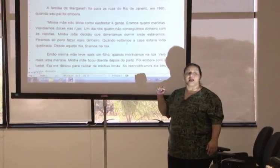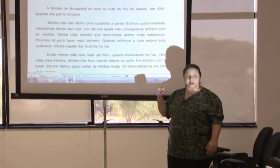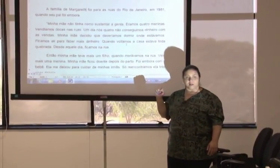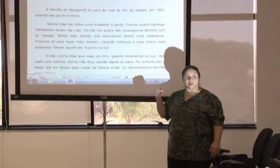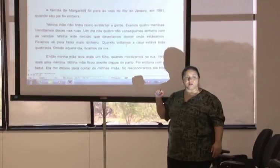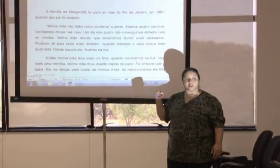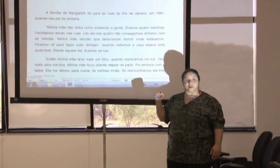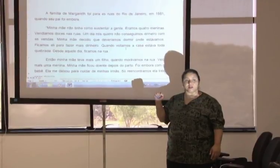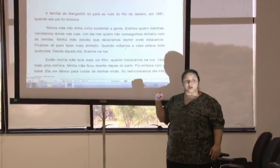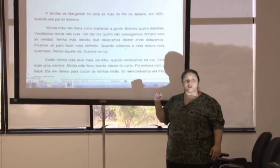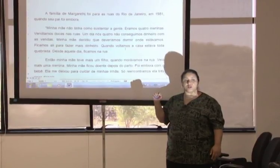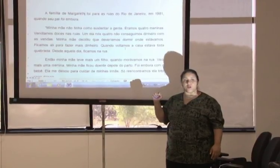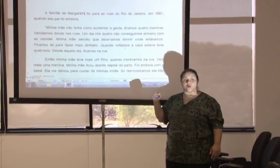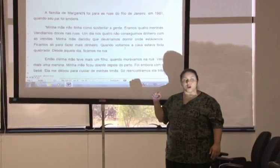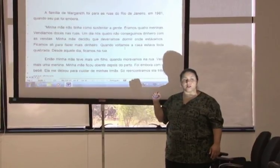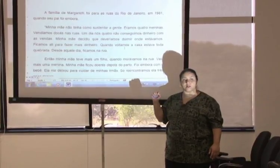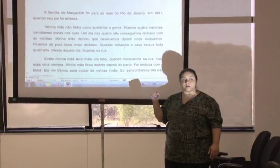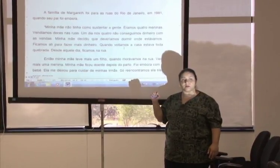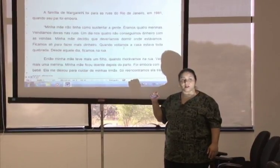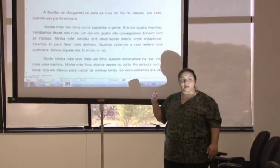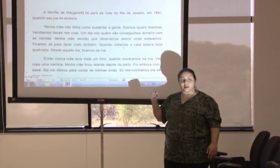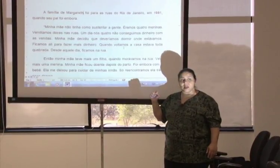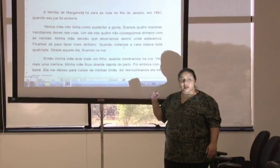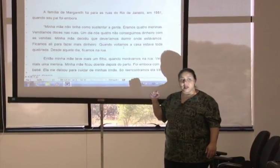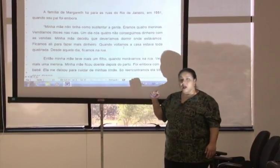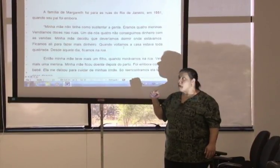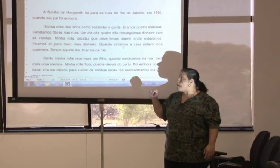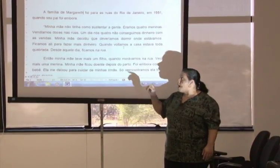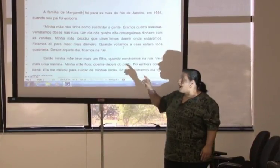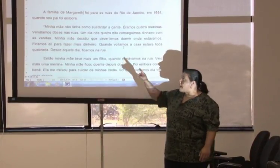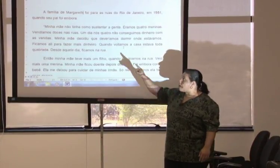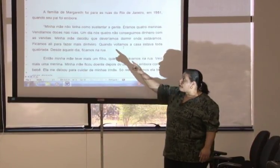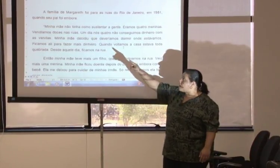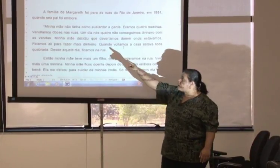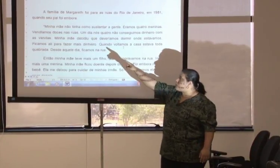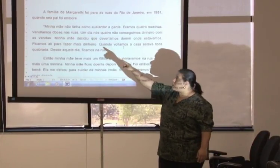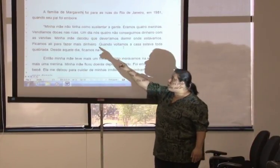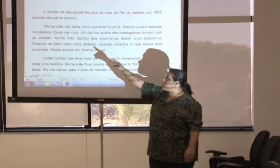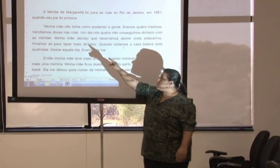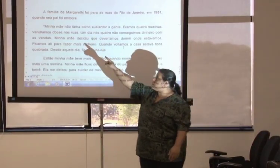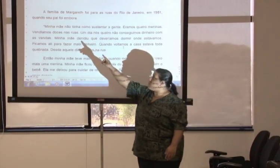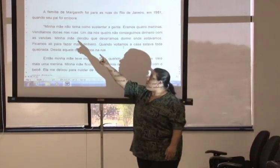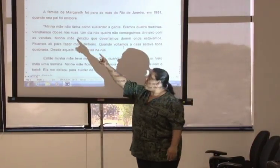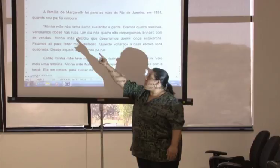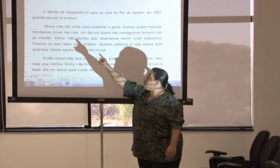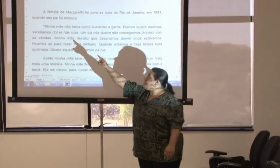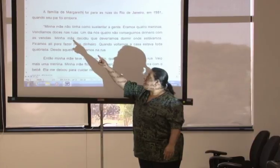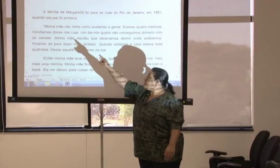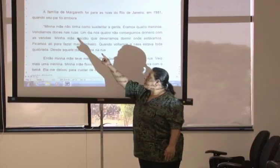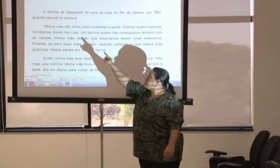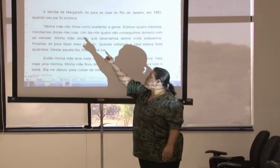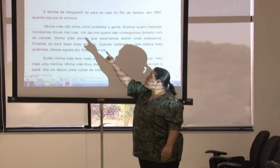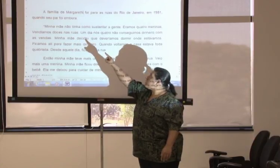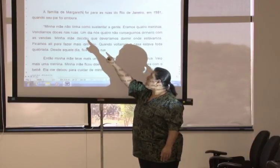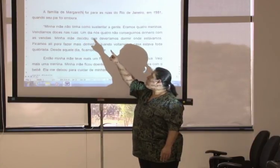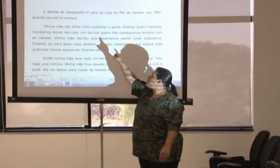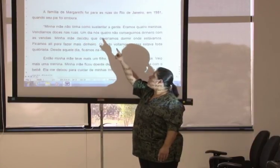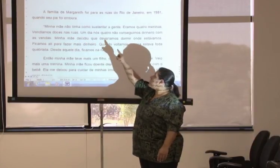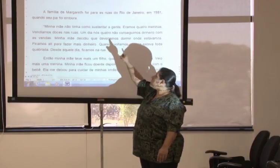Tá vendo que você vai usar o de novo, nós? A economia de mão você pode fazer assim, ó. Minha mãe não tinha como sustentar